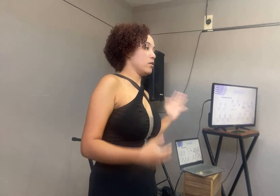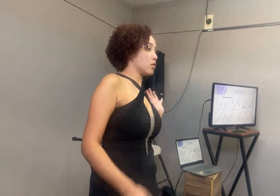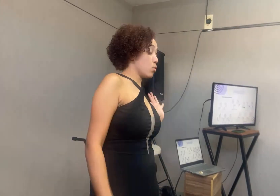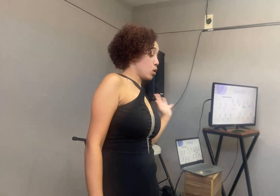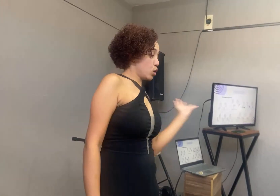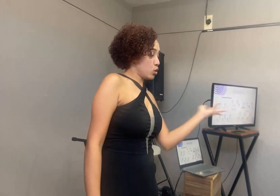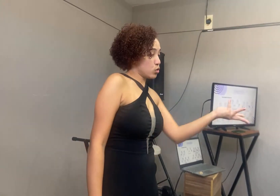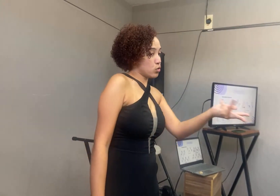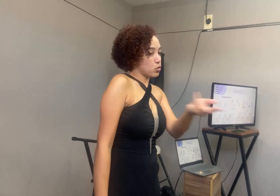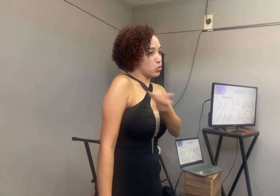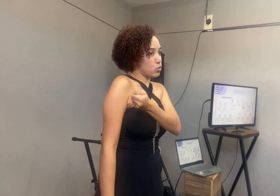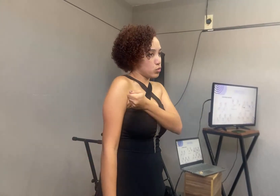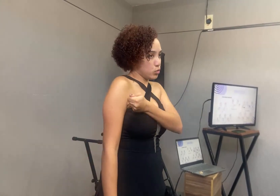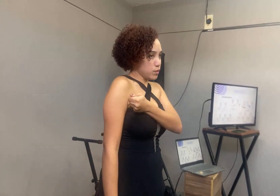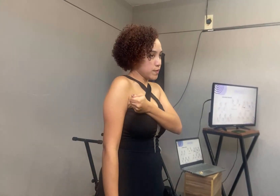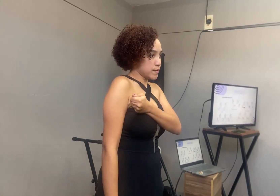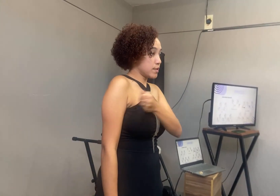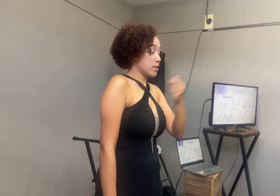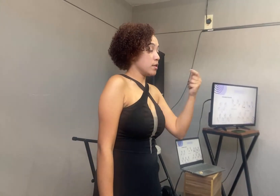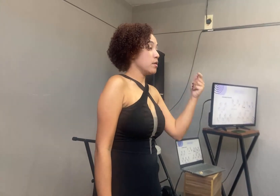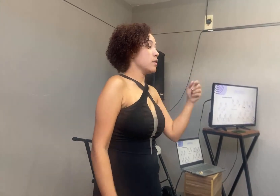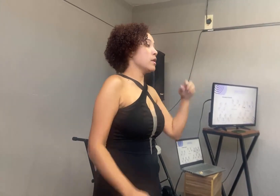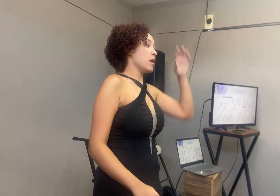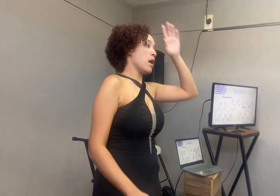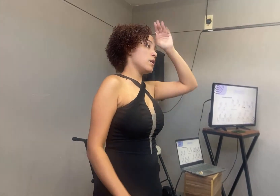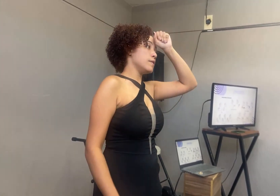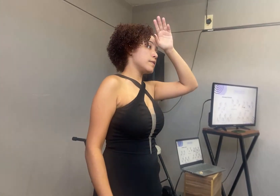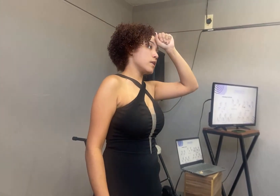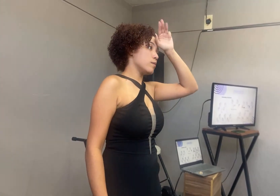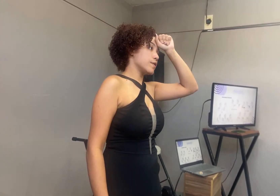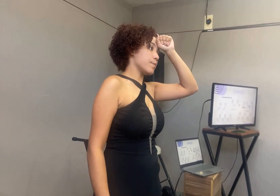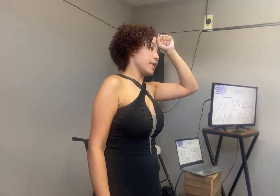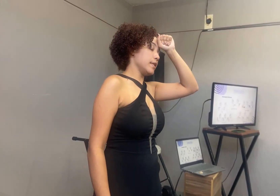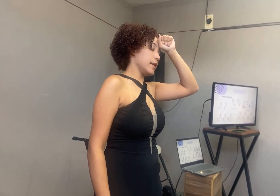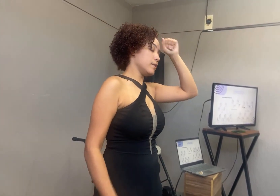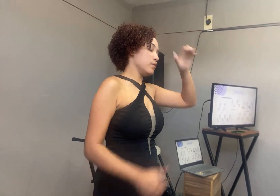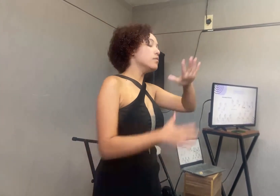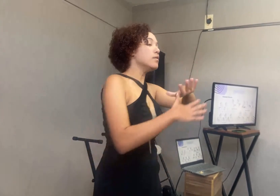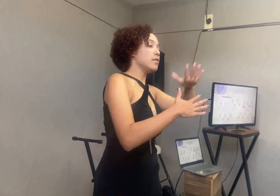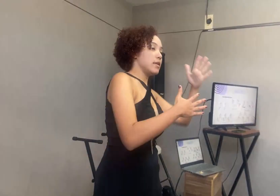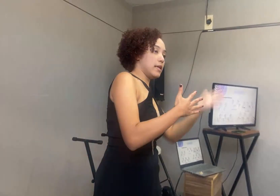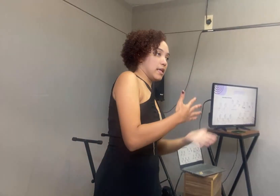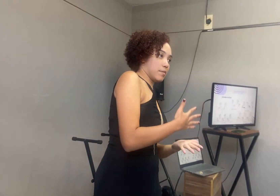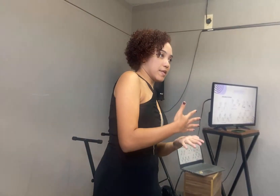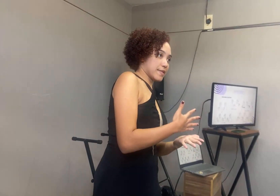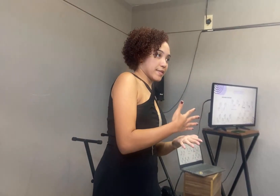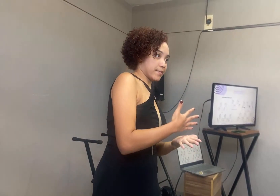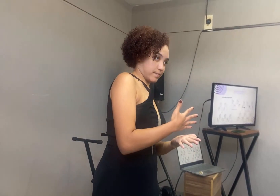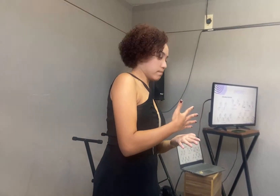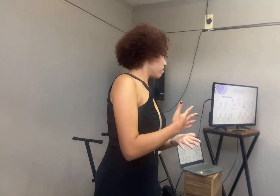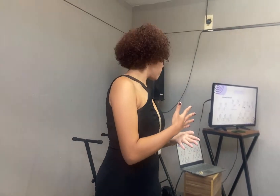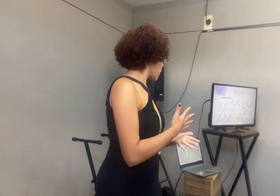Certo? Todos estamos aprendendo livres.